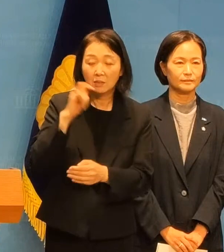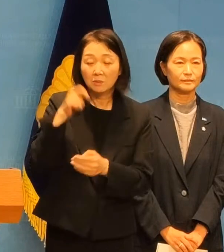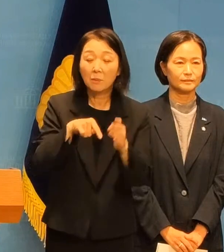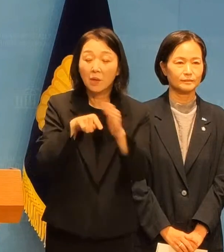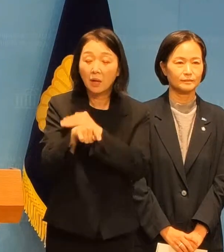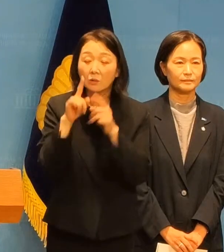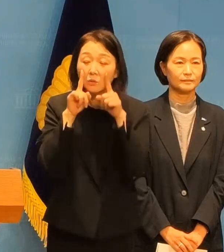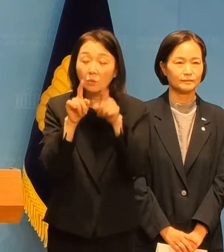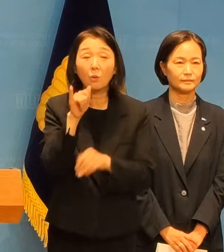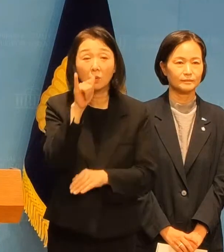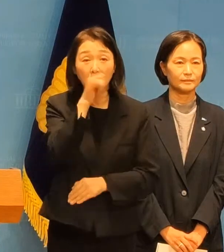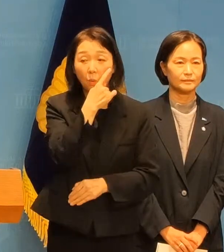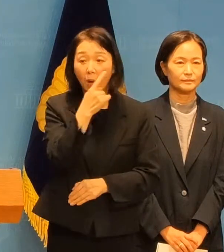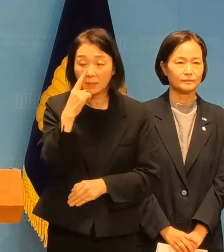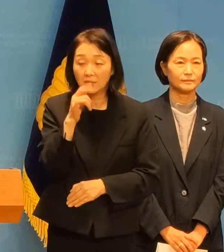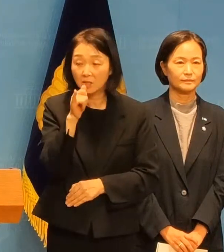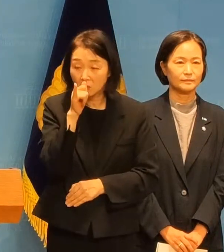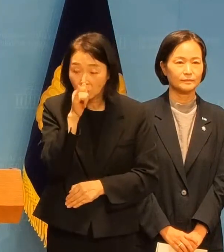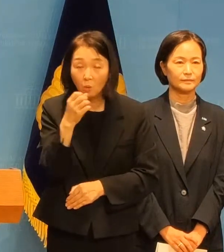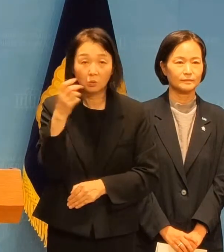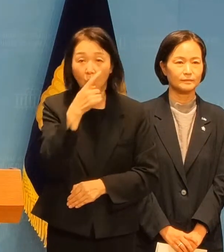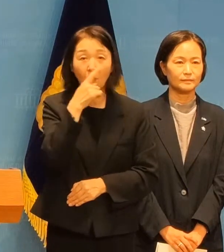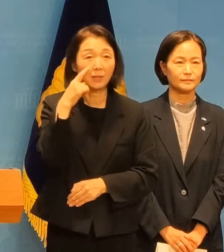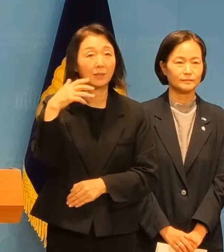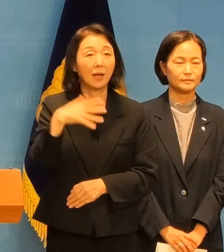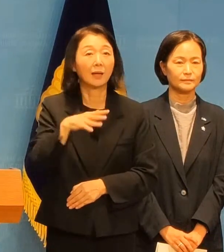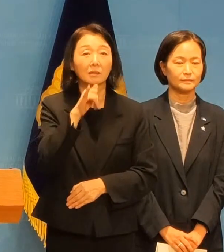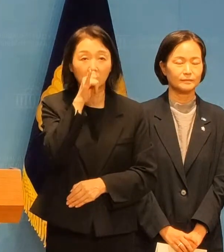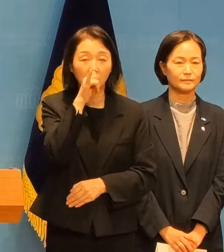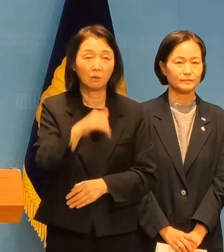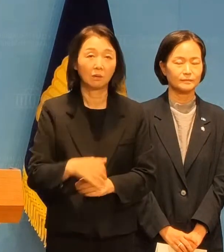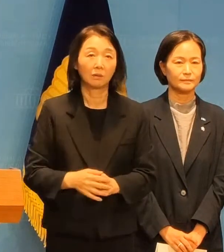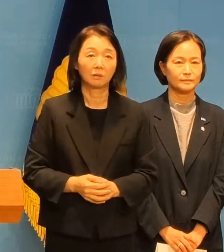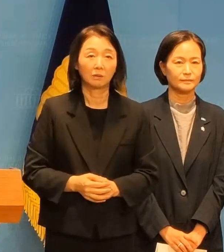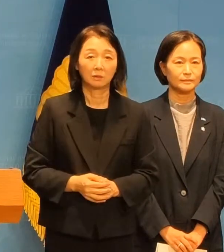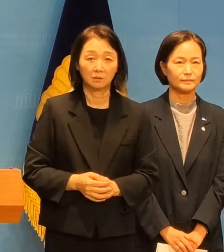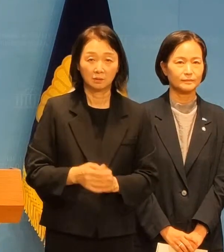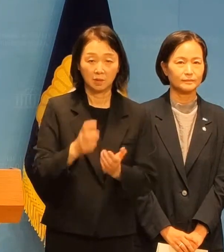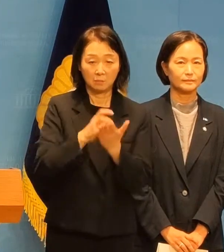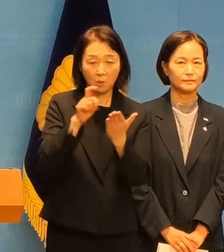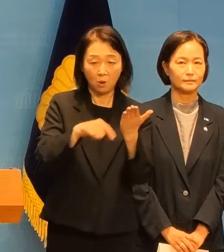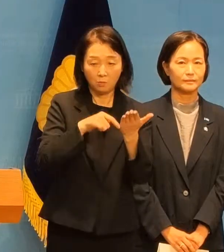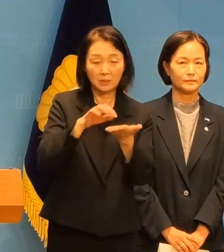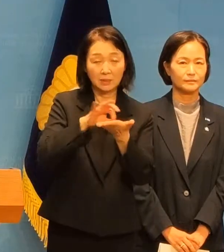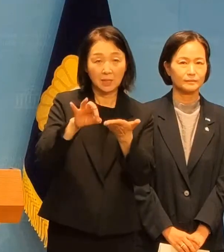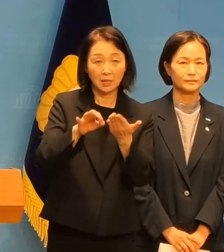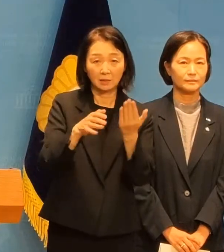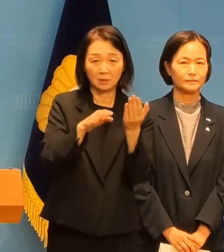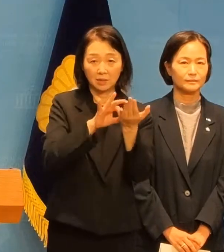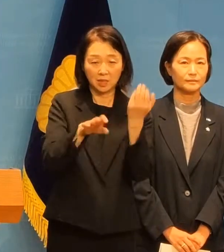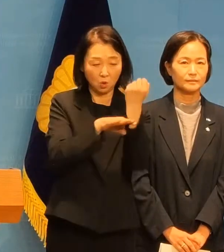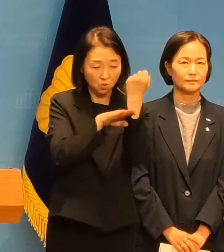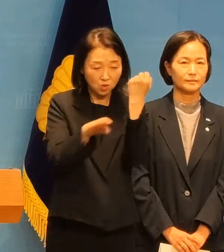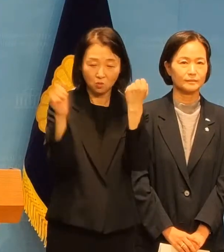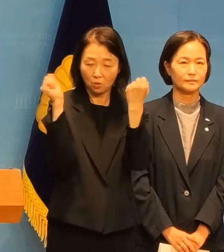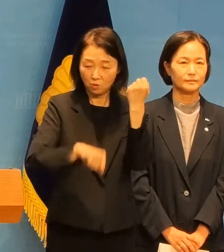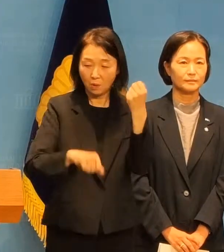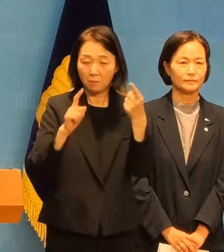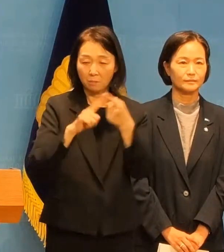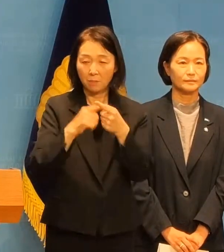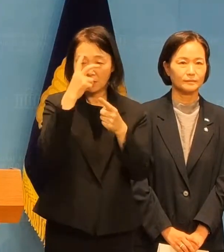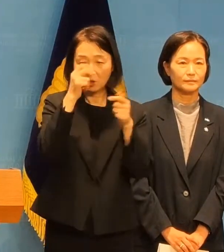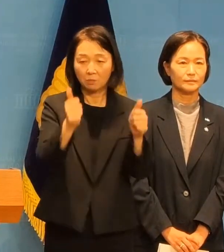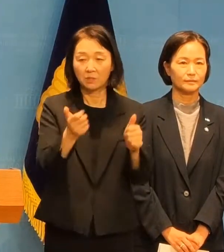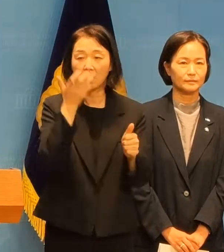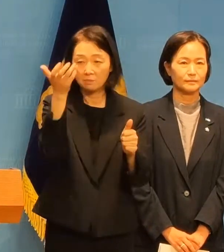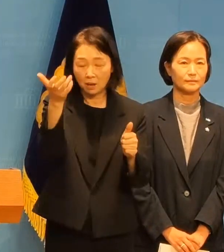제기된 부분들 중에 확인된 것도 있고 확인되지 않은 부분도 있지만 법인카드 사용 기준에 위반한 부분을 송치한